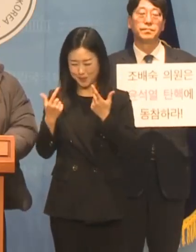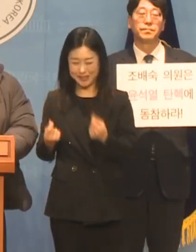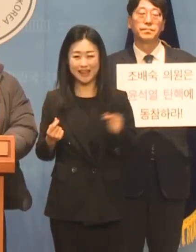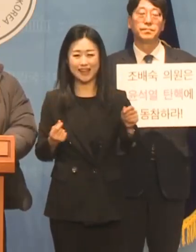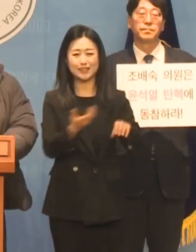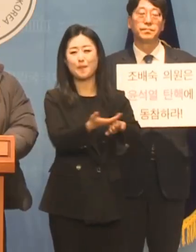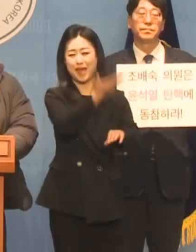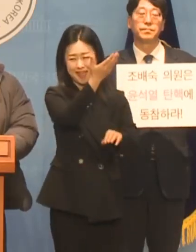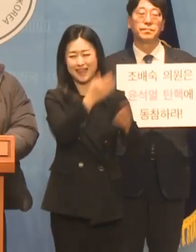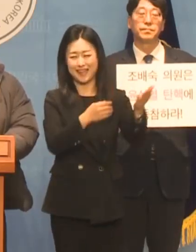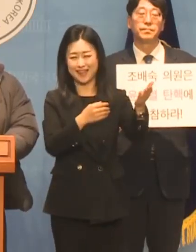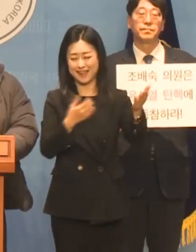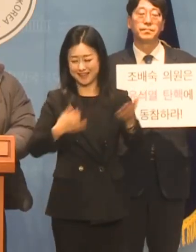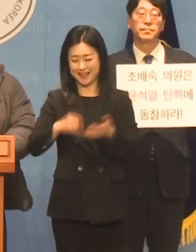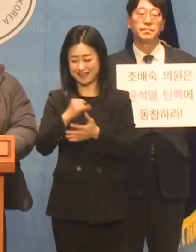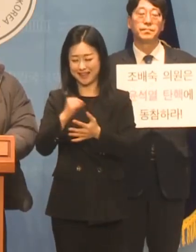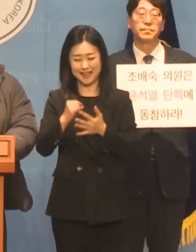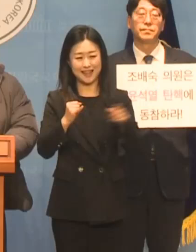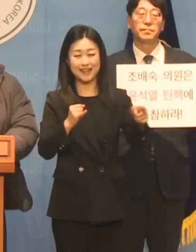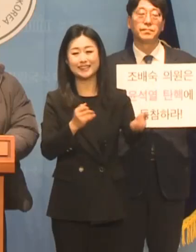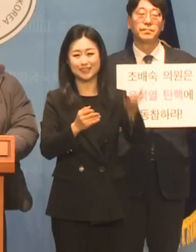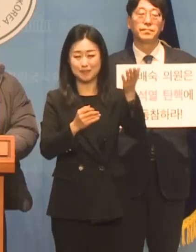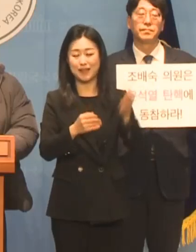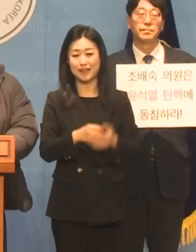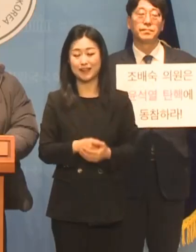그 학교, 익산에서 남성